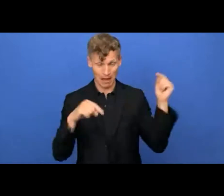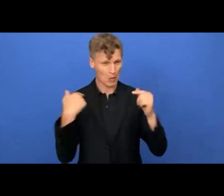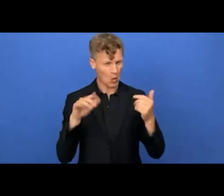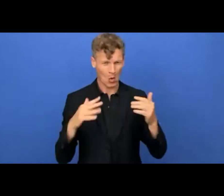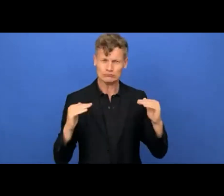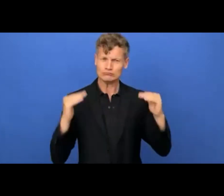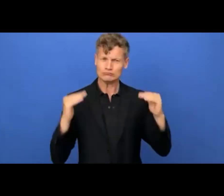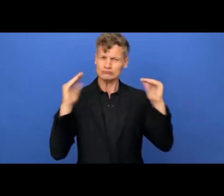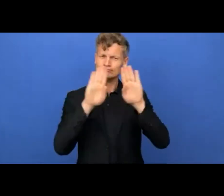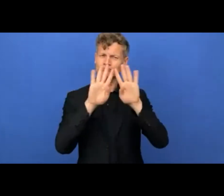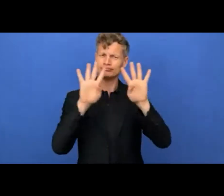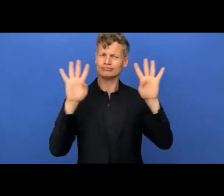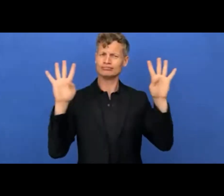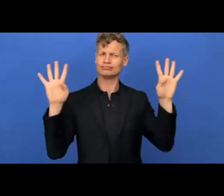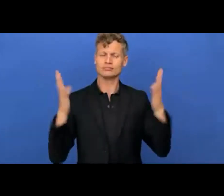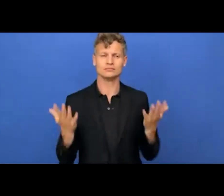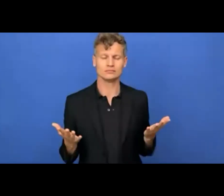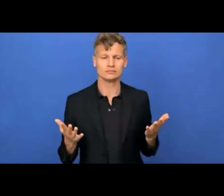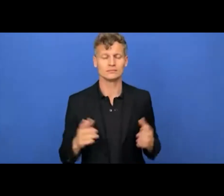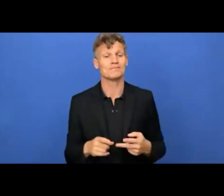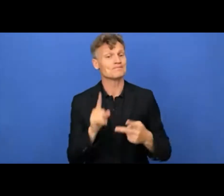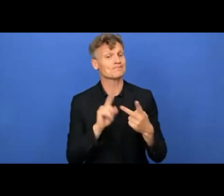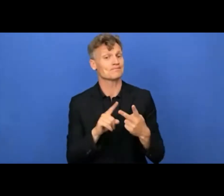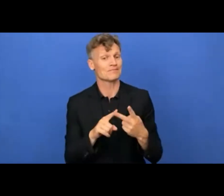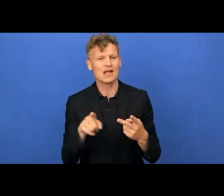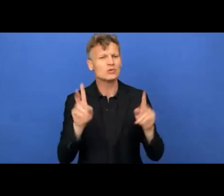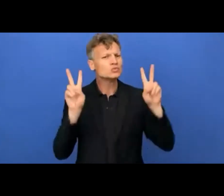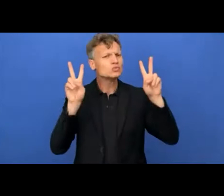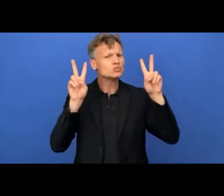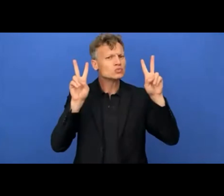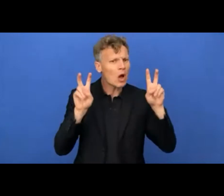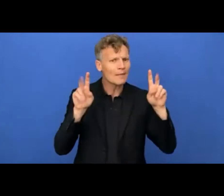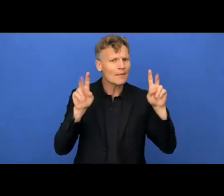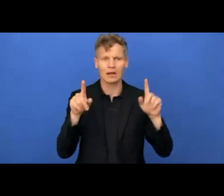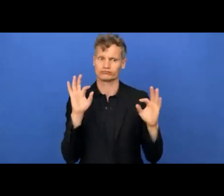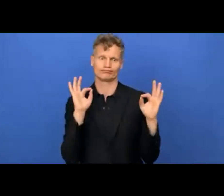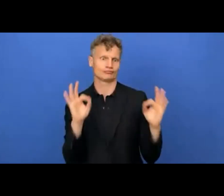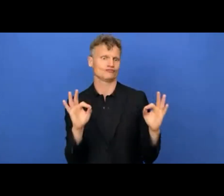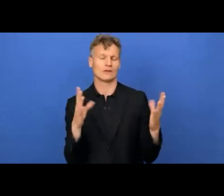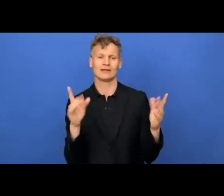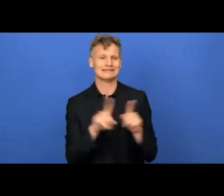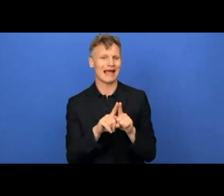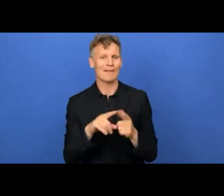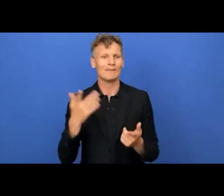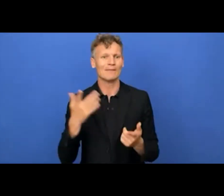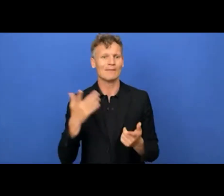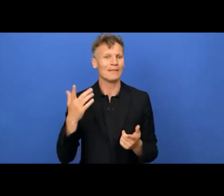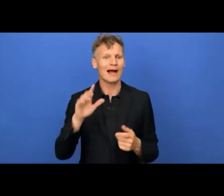vient des sujets qui ont été abordés. La préparation à l'inclusion, l'équité, l'ODD